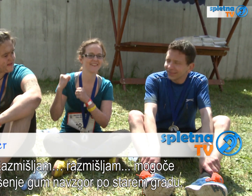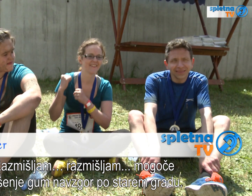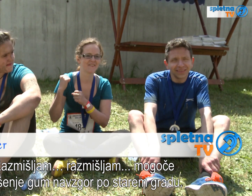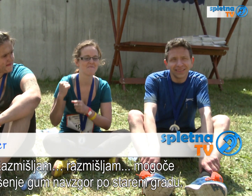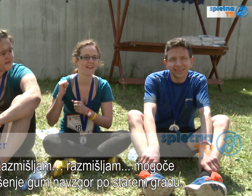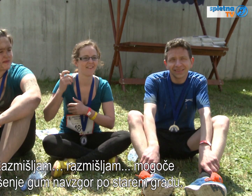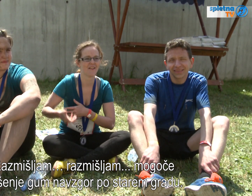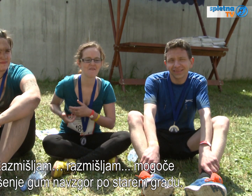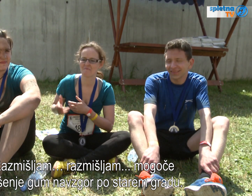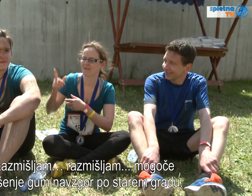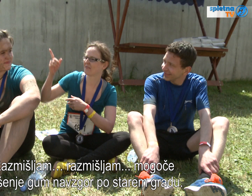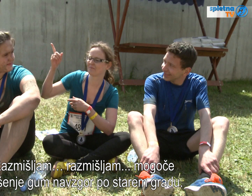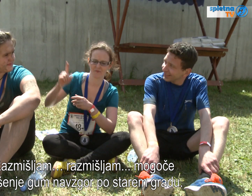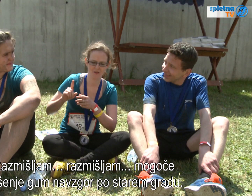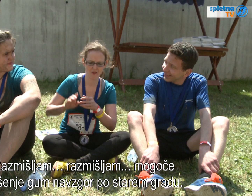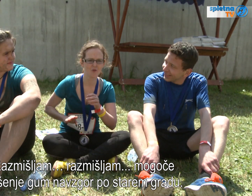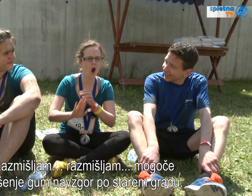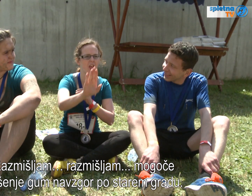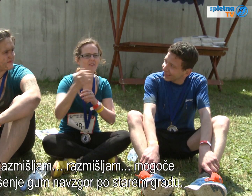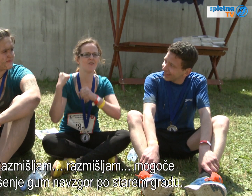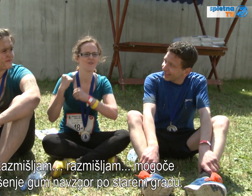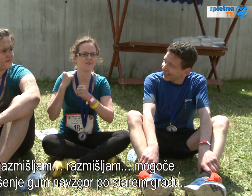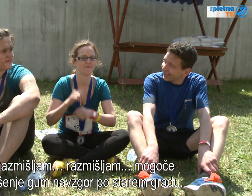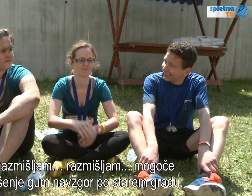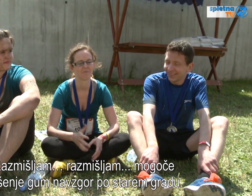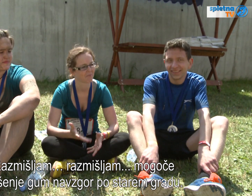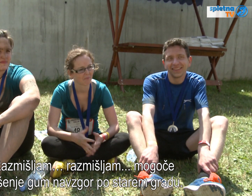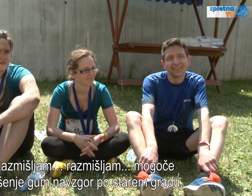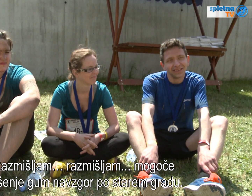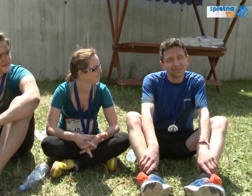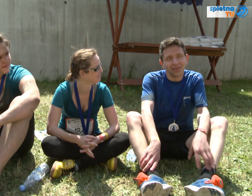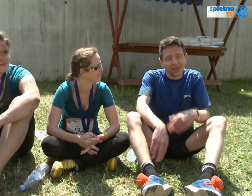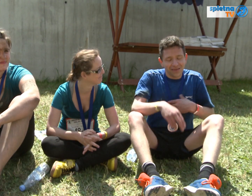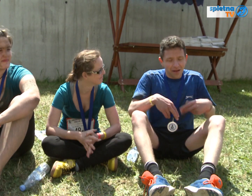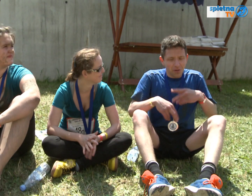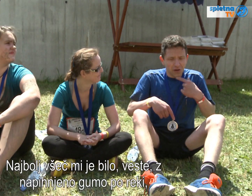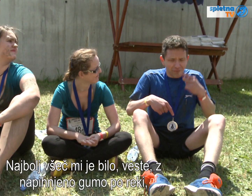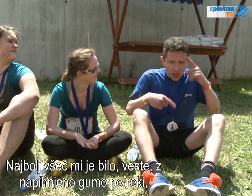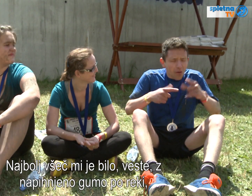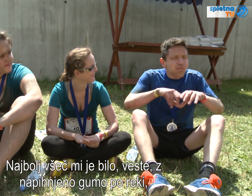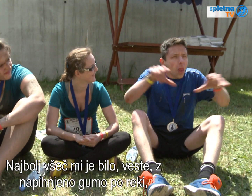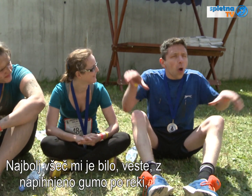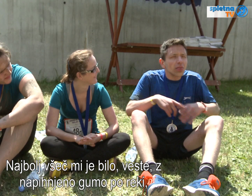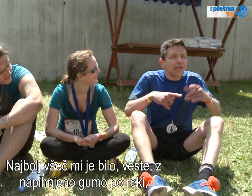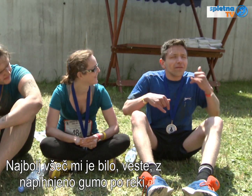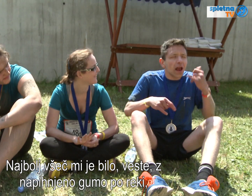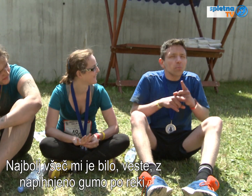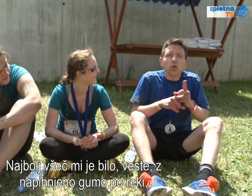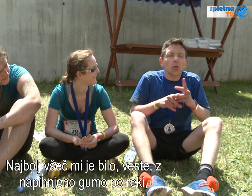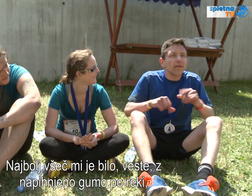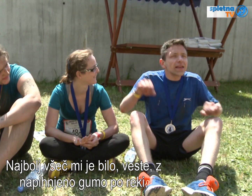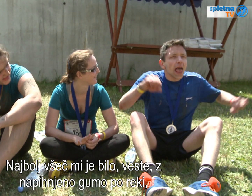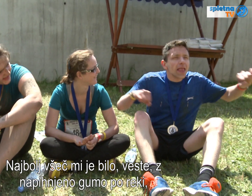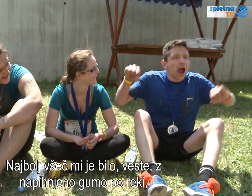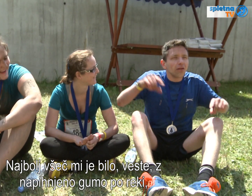Če vrti je, delaš si v trun, zgradu trun. Ne, ok, dobro, to pa sam želim, da ne boš se drugo